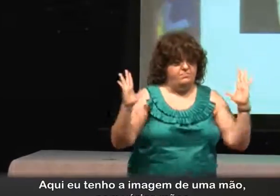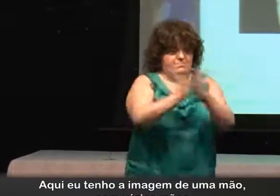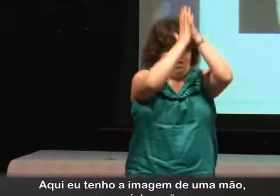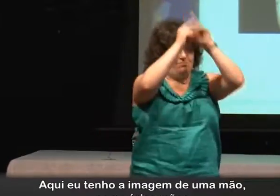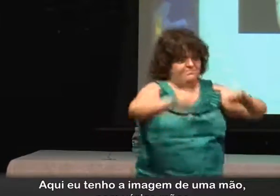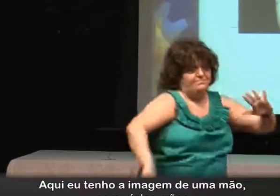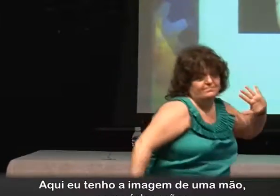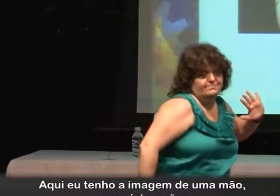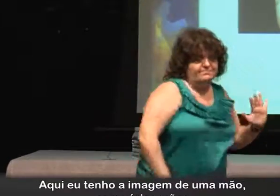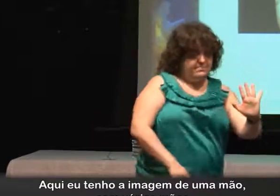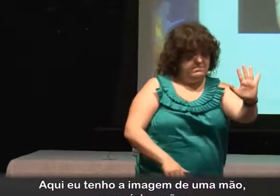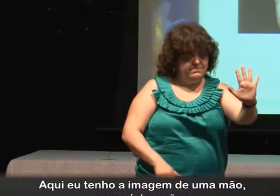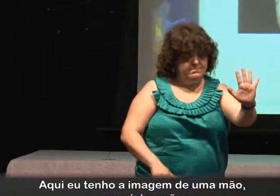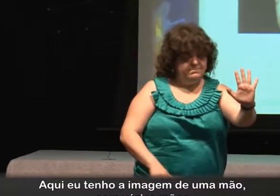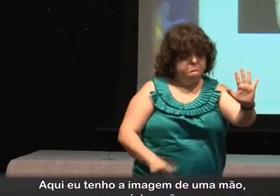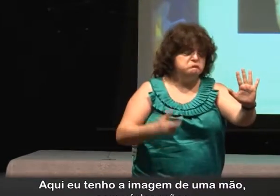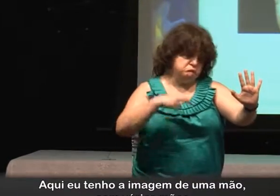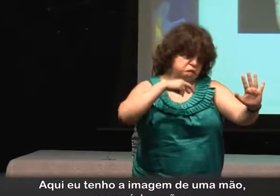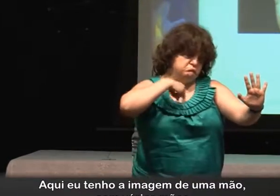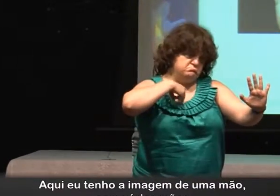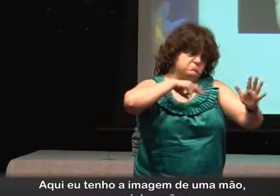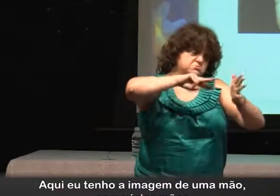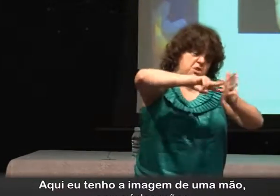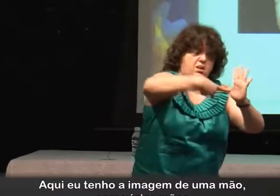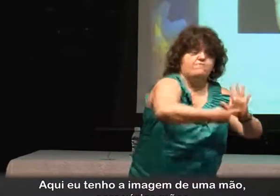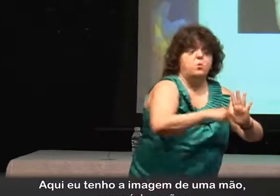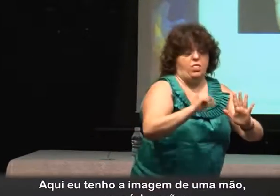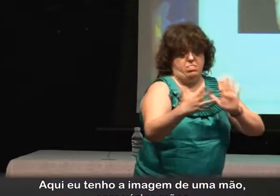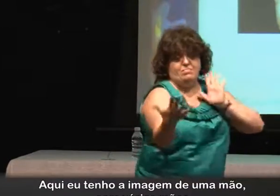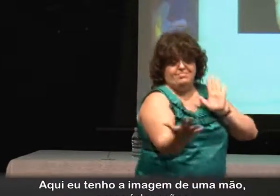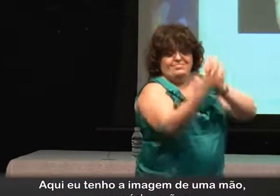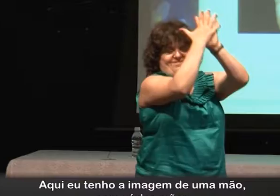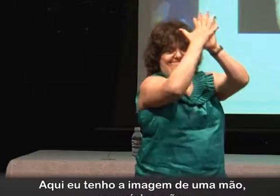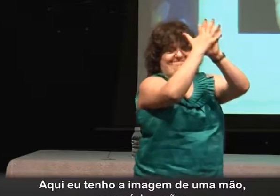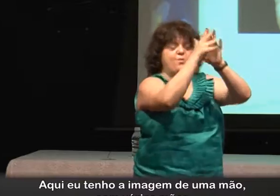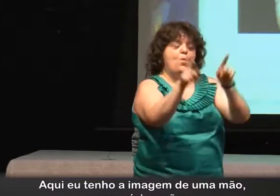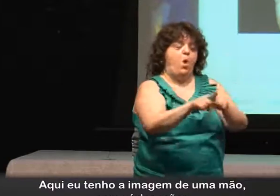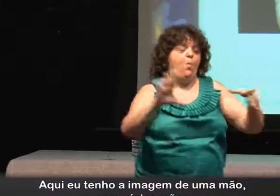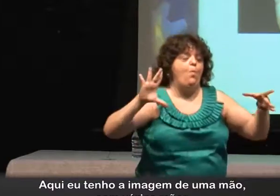Aqui eu tenho a imagem de uma mão, né, e com várias mãos,